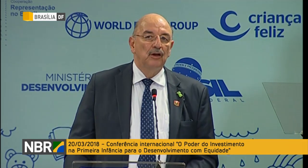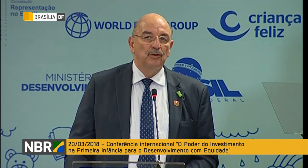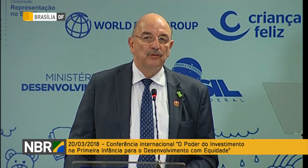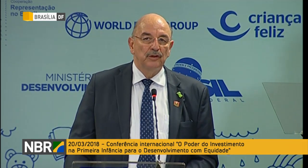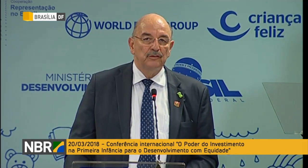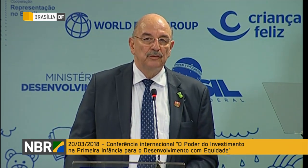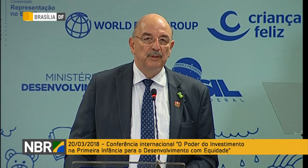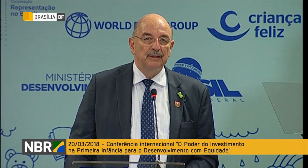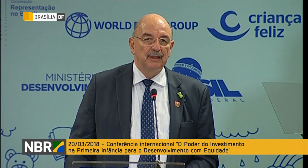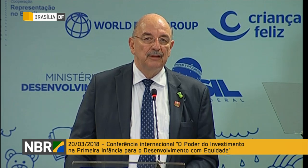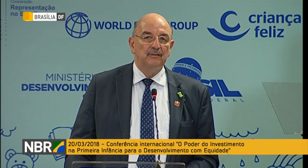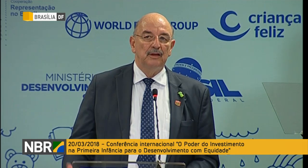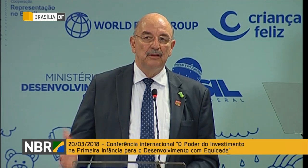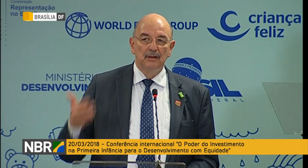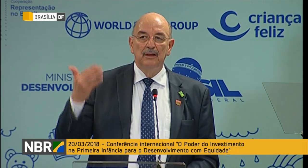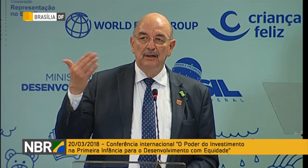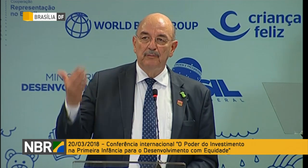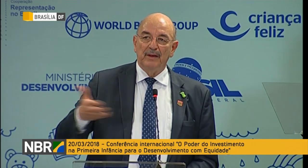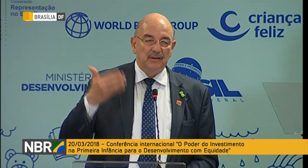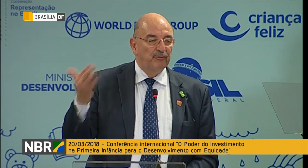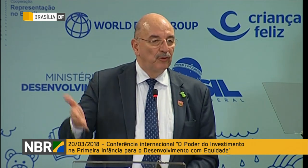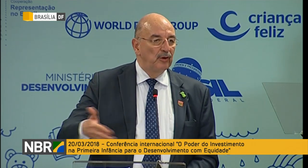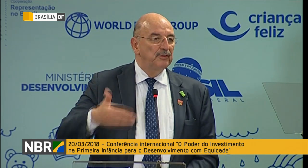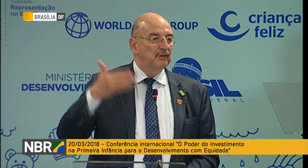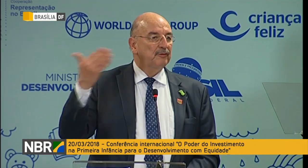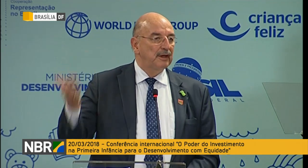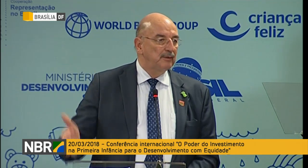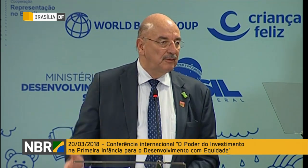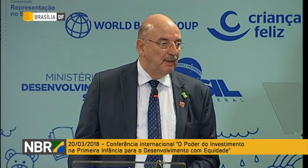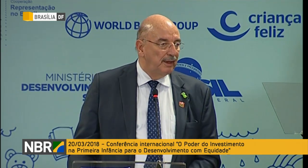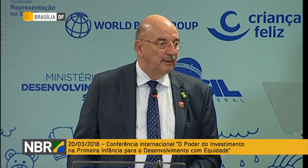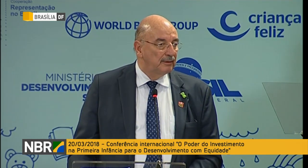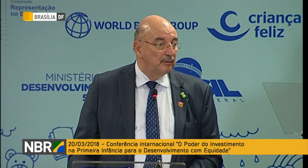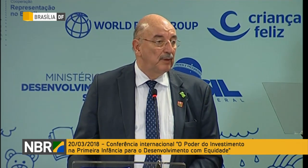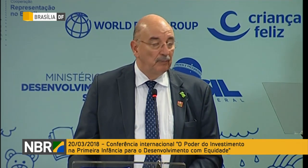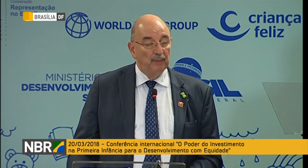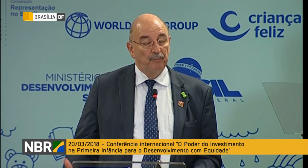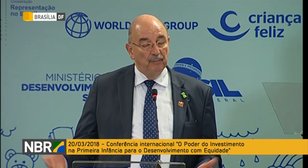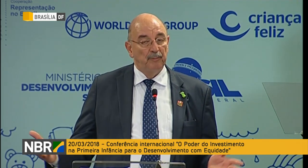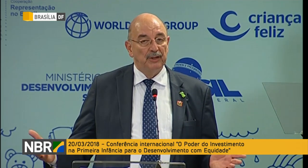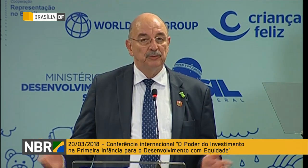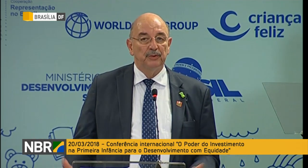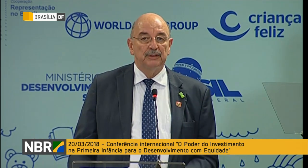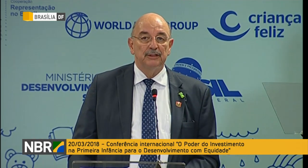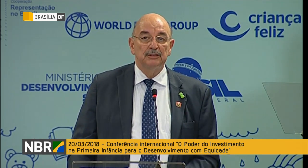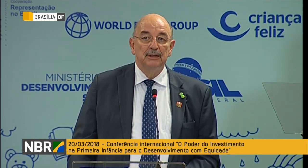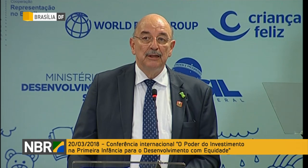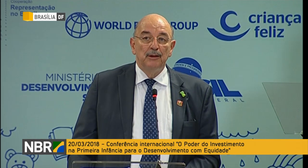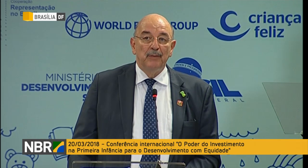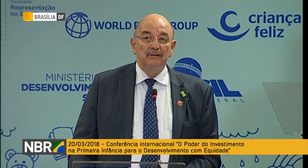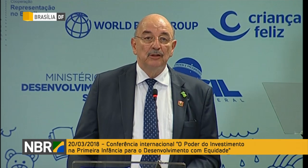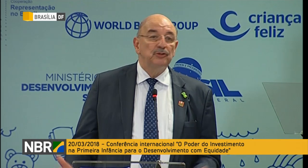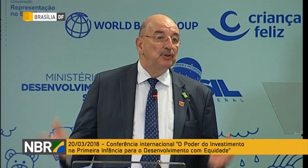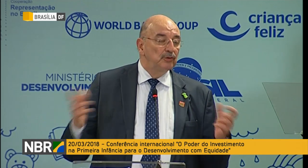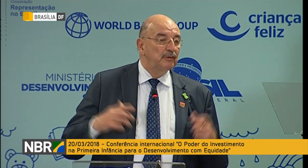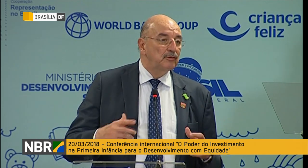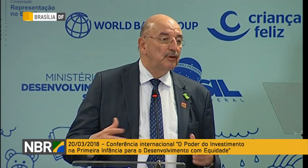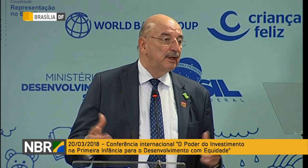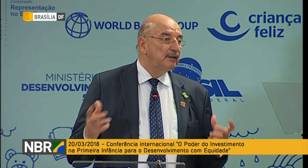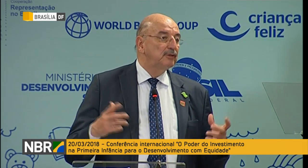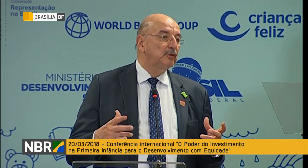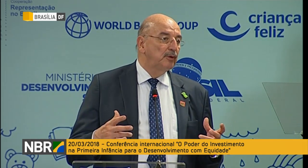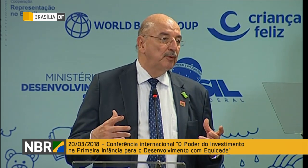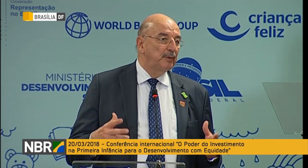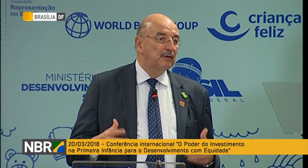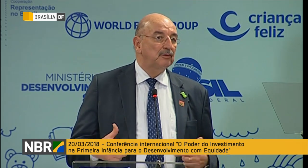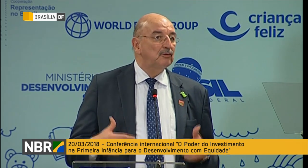teve condições de se manter sem passar fome, sem ficar na miséria, né? uma parte importante. Mas não diminuiu a